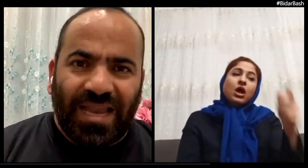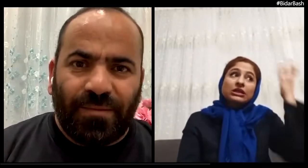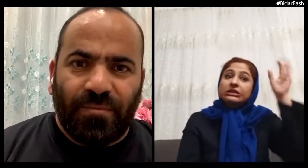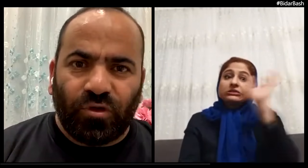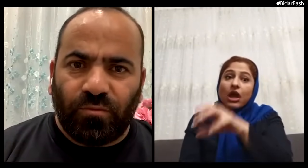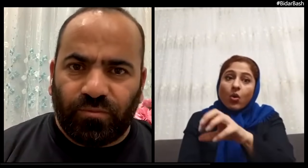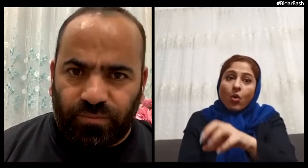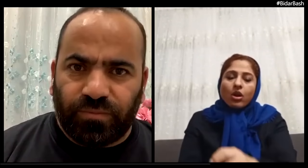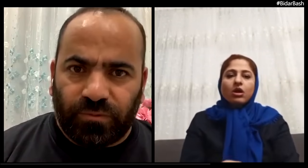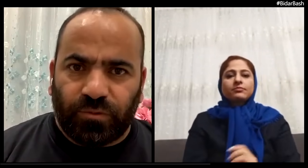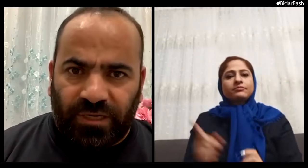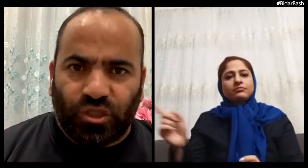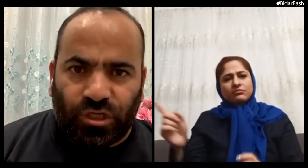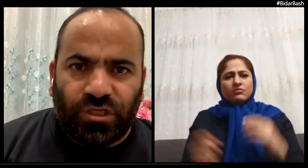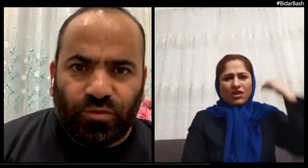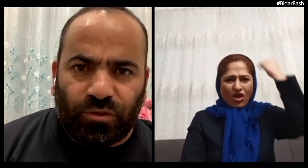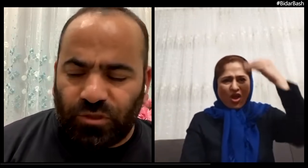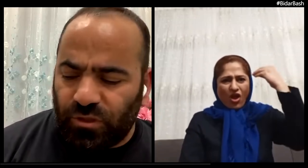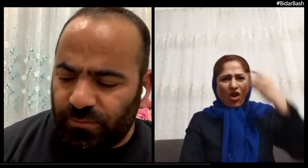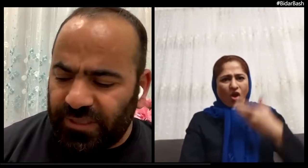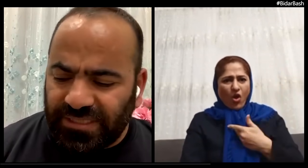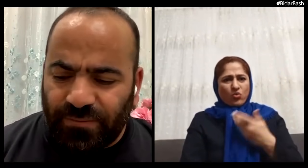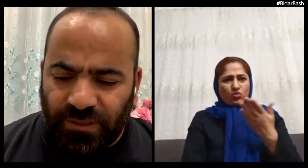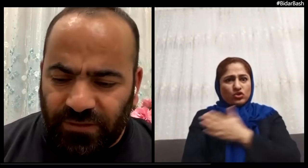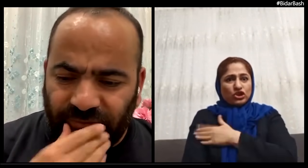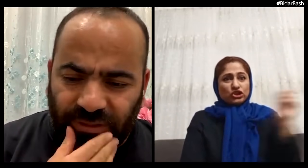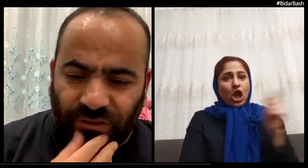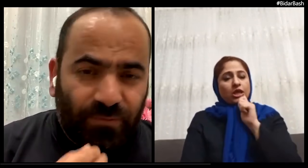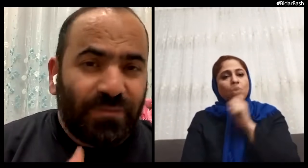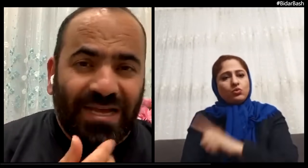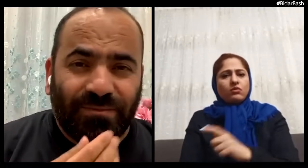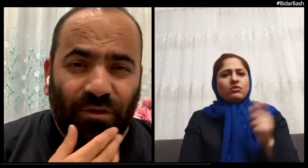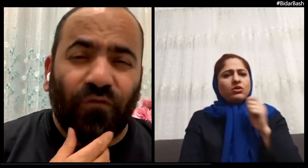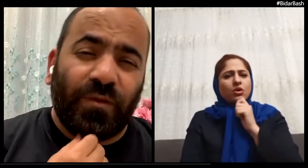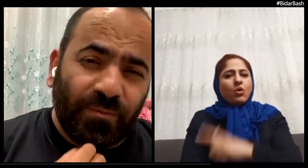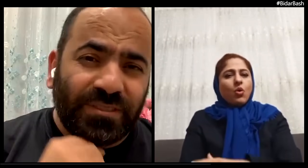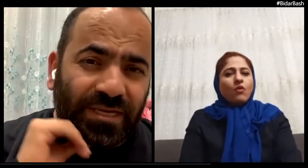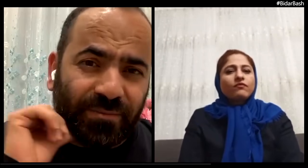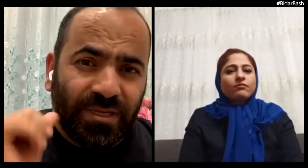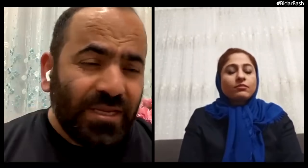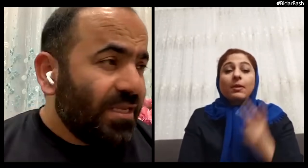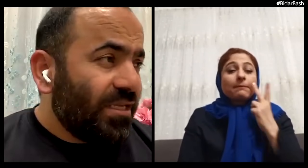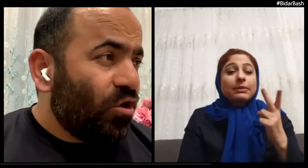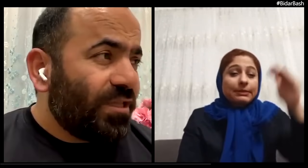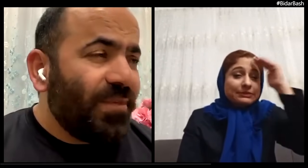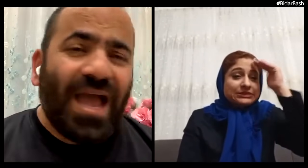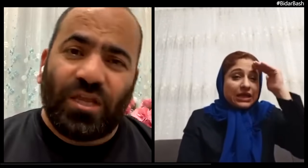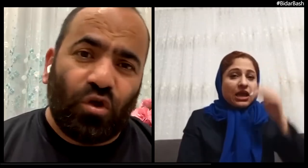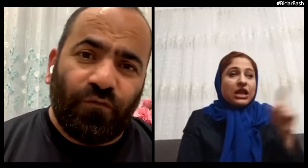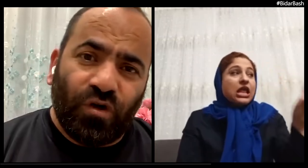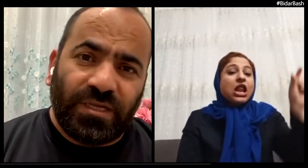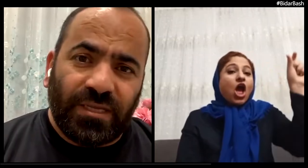دی طلبم و اینا، بالاخره شاگردش بوده میشناخت، میگه دستم رو گرفت که خواست بهم درس بده، گفت ببین پسرم این